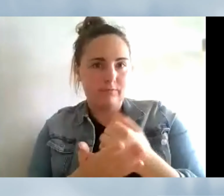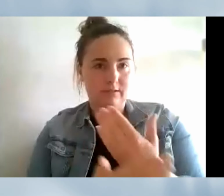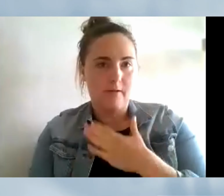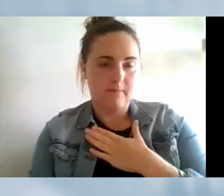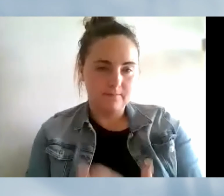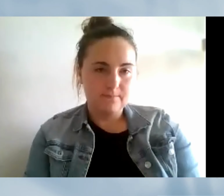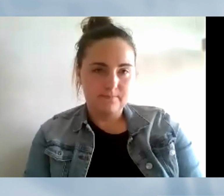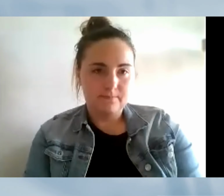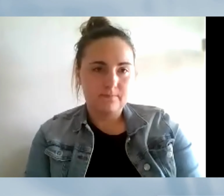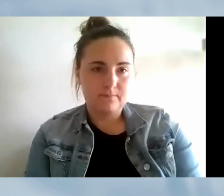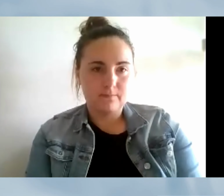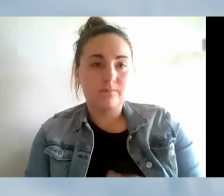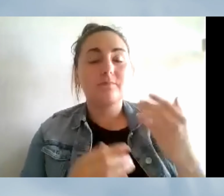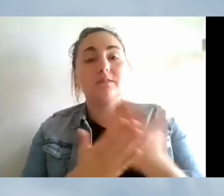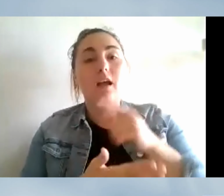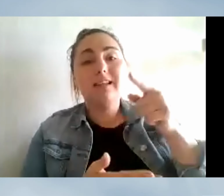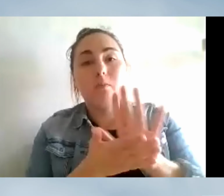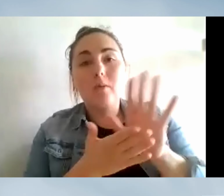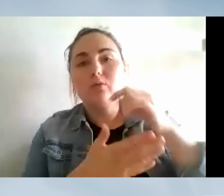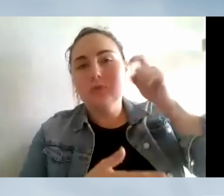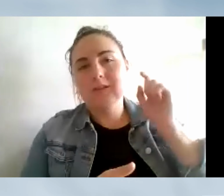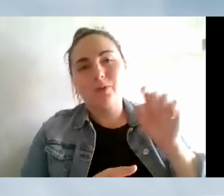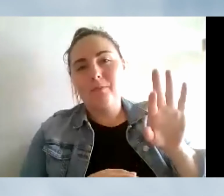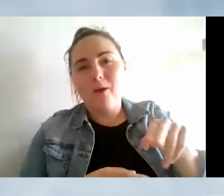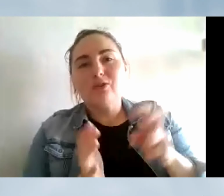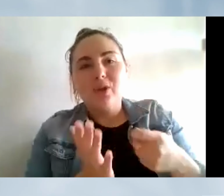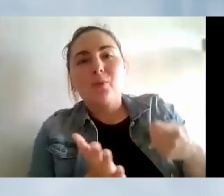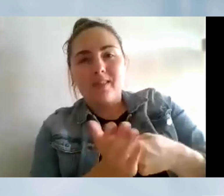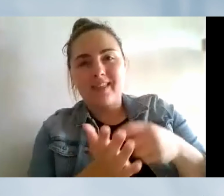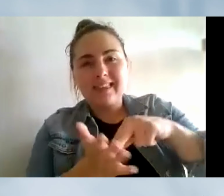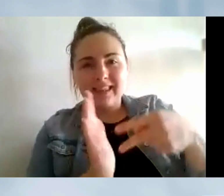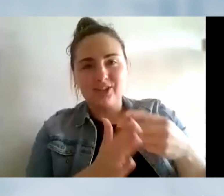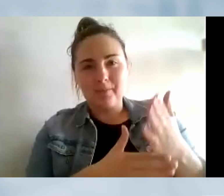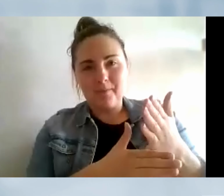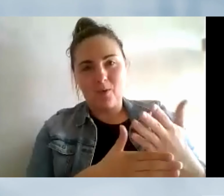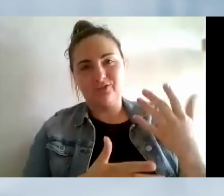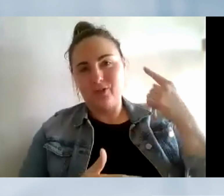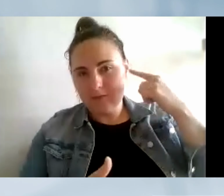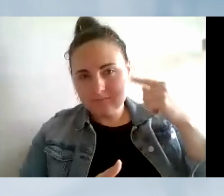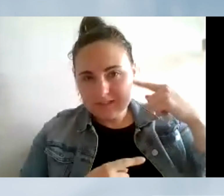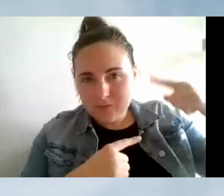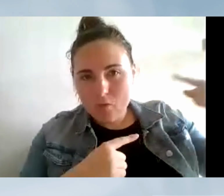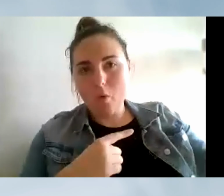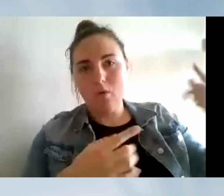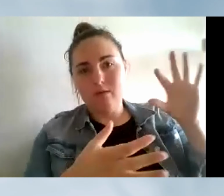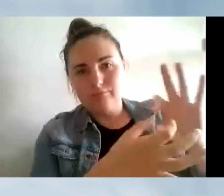tako da lahko vidim in z različnimi tehničnimi pripomočki potem izvajam in spremljam dogajanje.